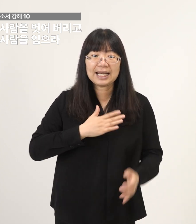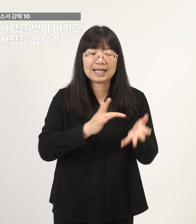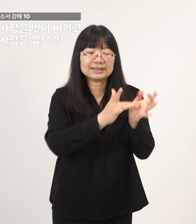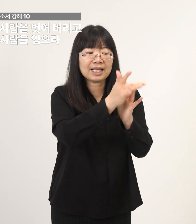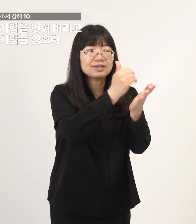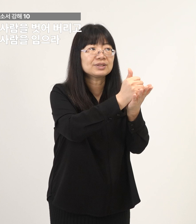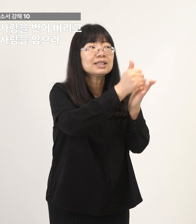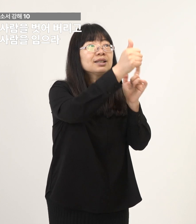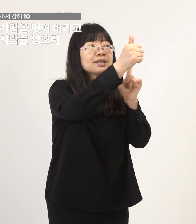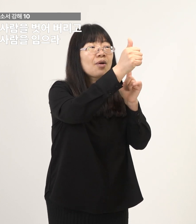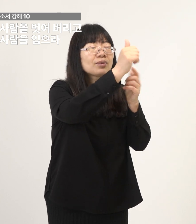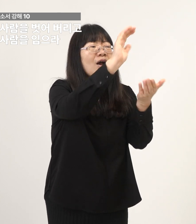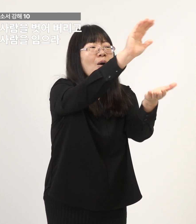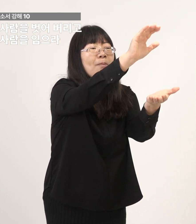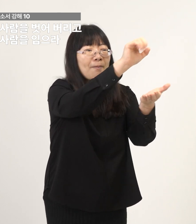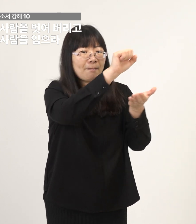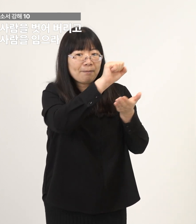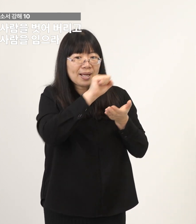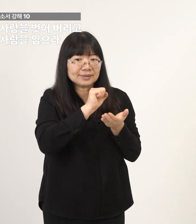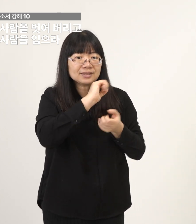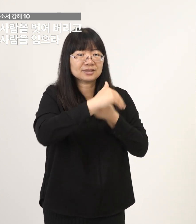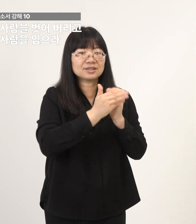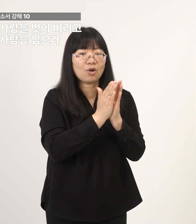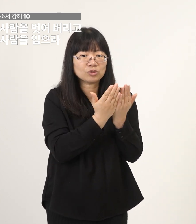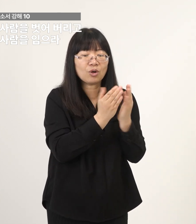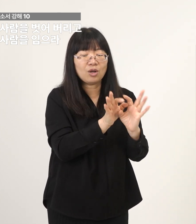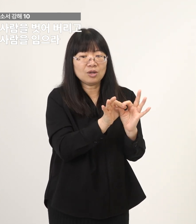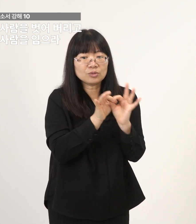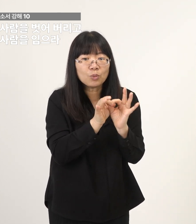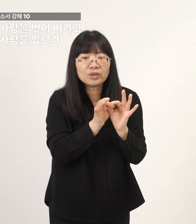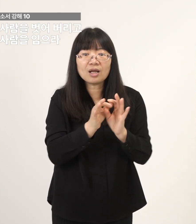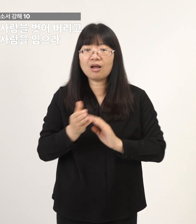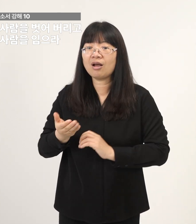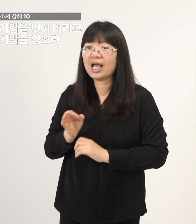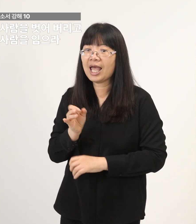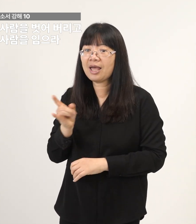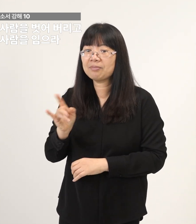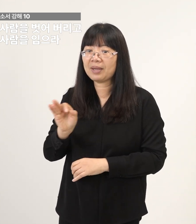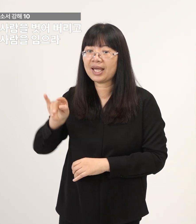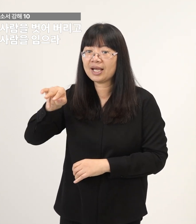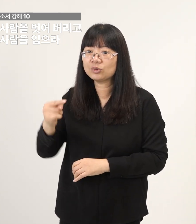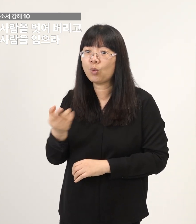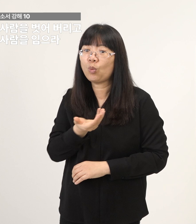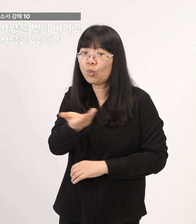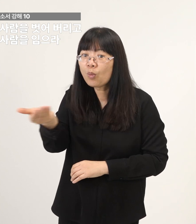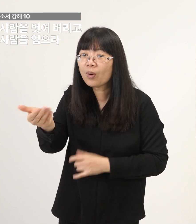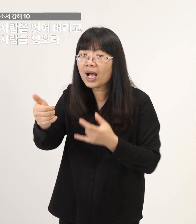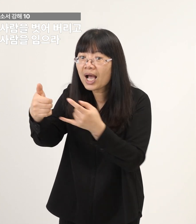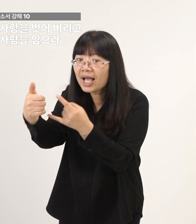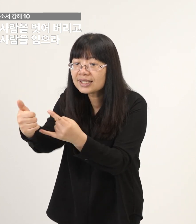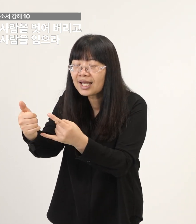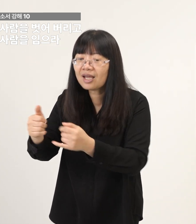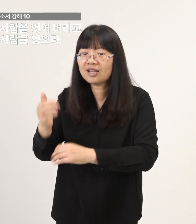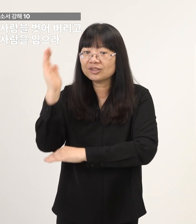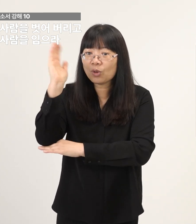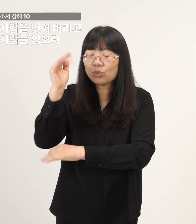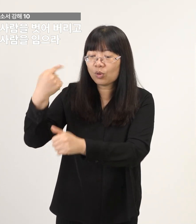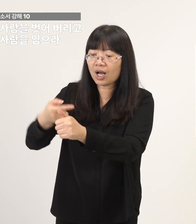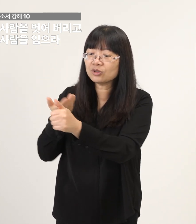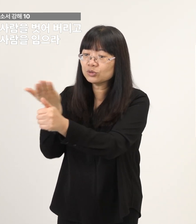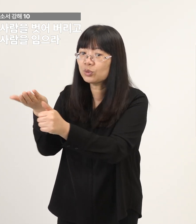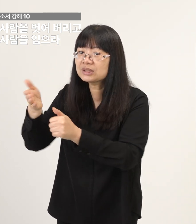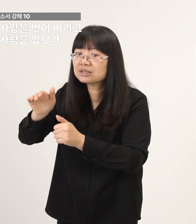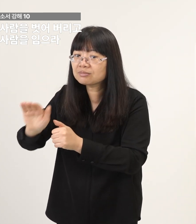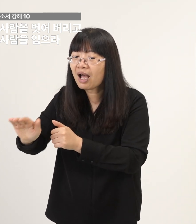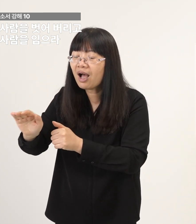그리스도께로부터 받은 성경을 통해서 너희들에게 설교하고 가르쳤지만 그건